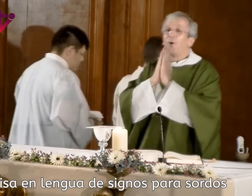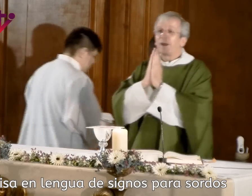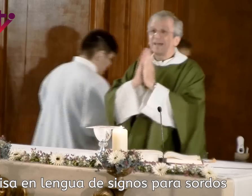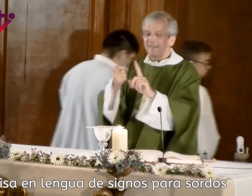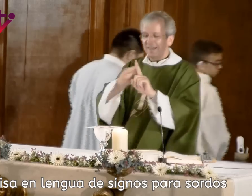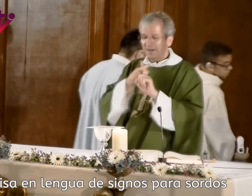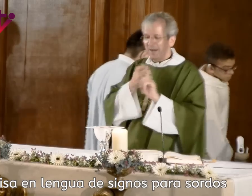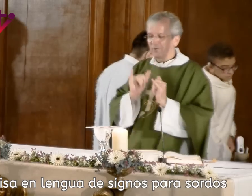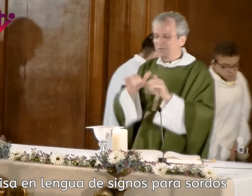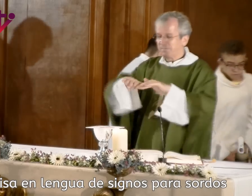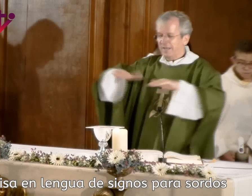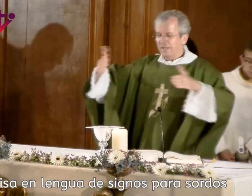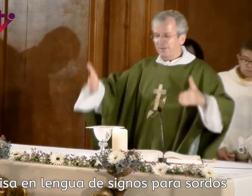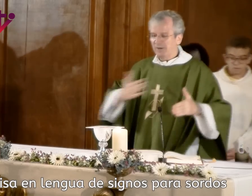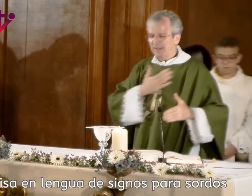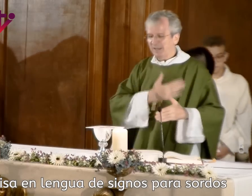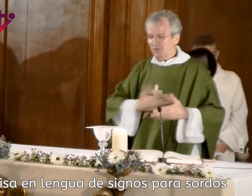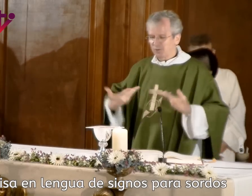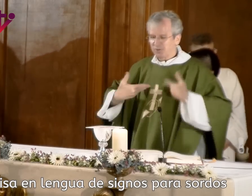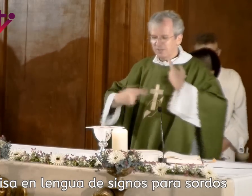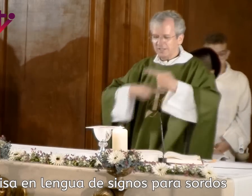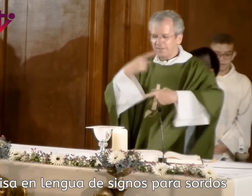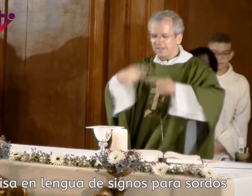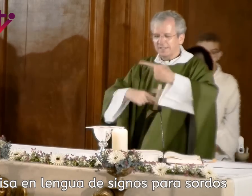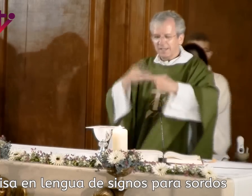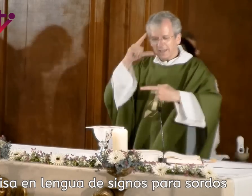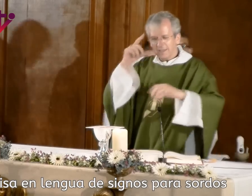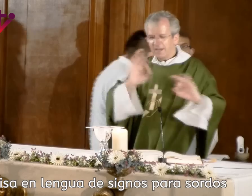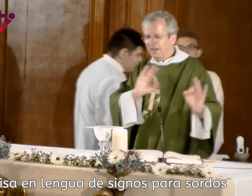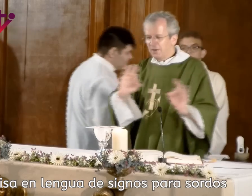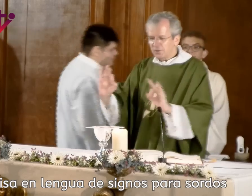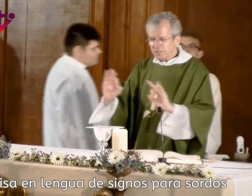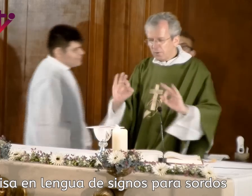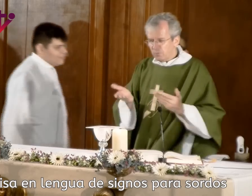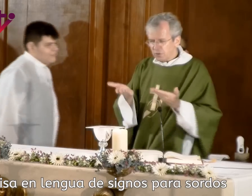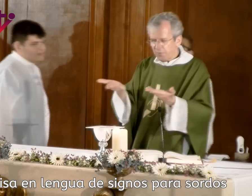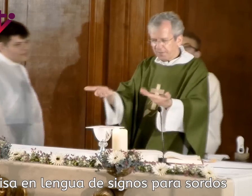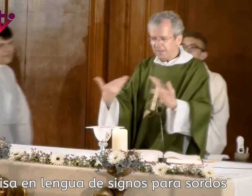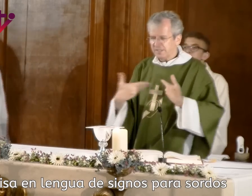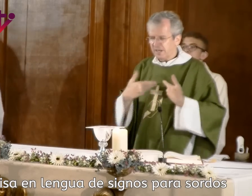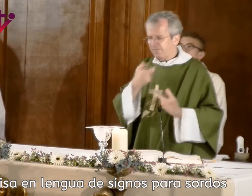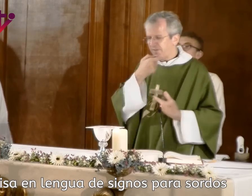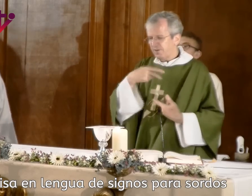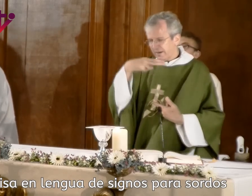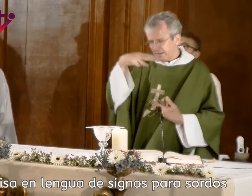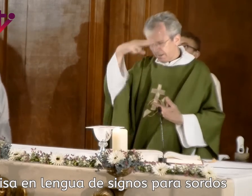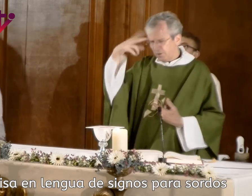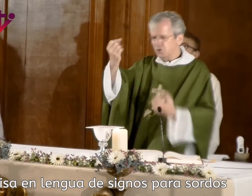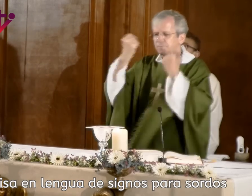Orad, hermanos, para que llevando al altar los gozos y las fatigas de cada día, nos dispongamos a ofrecer este sacrificio agradable a Dios,